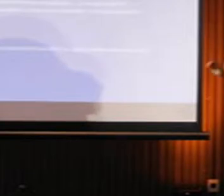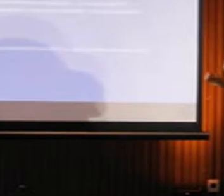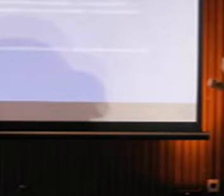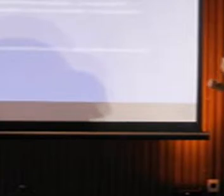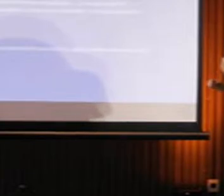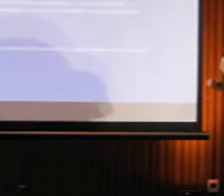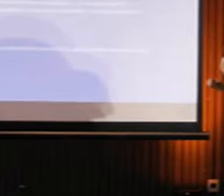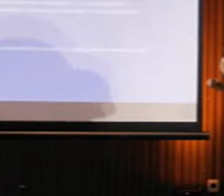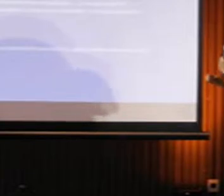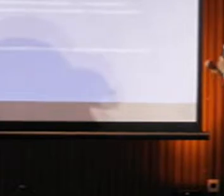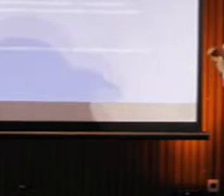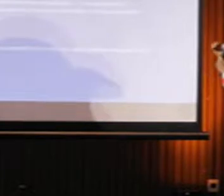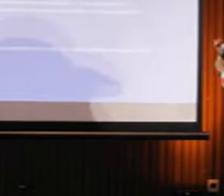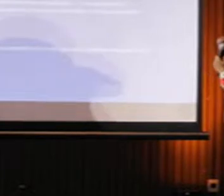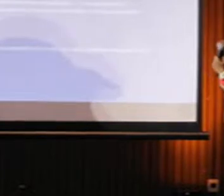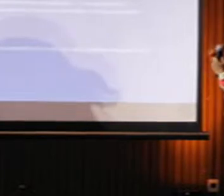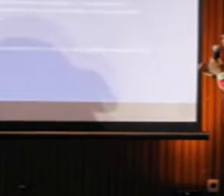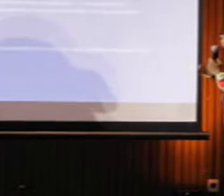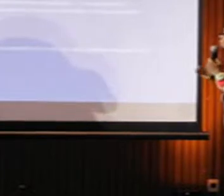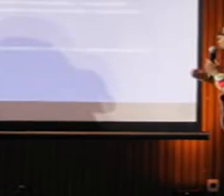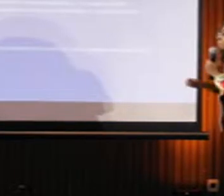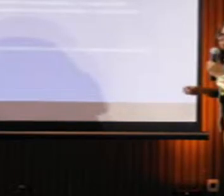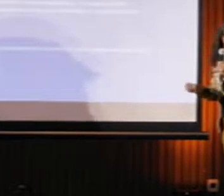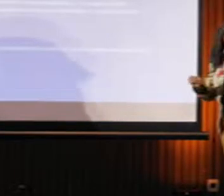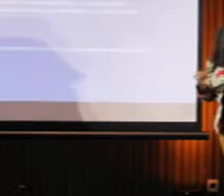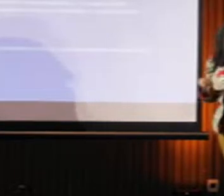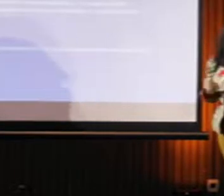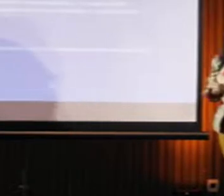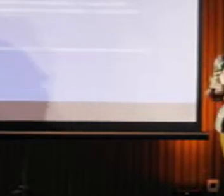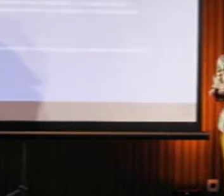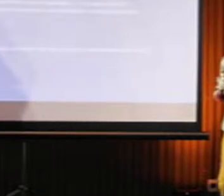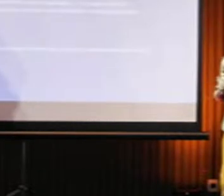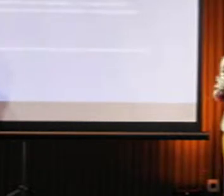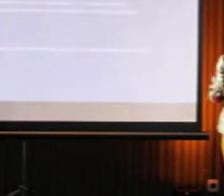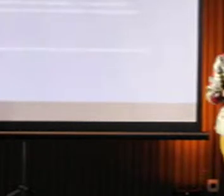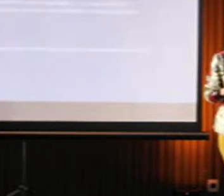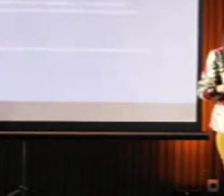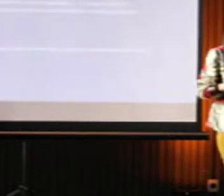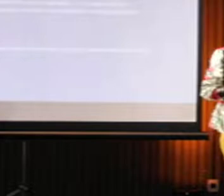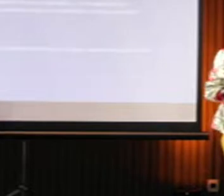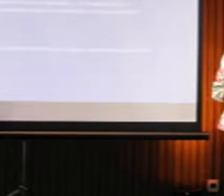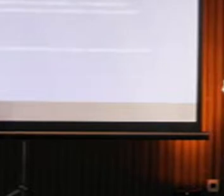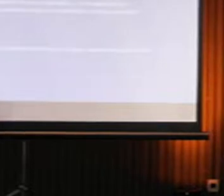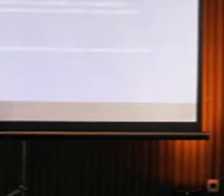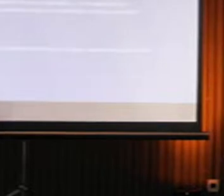se deu o contrário. O rádio nasceu homem e virou macaca.